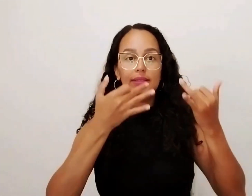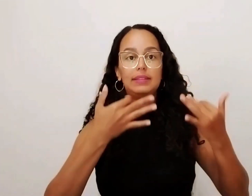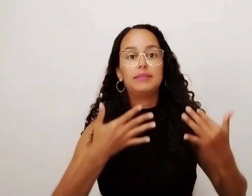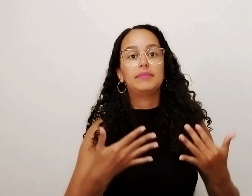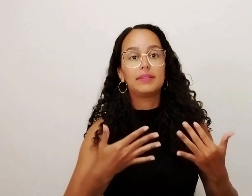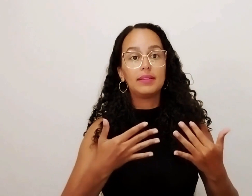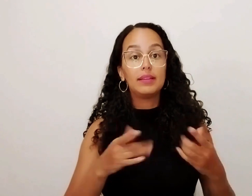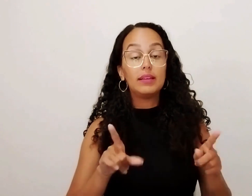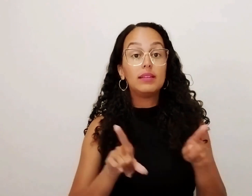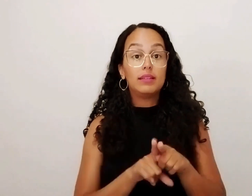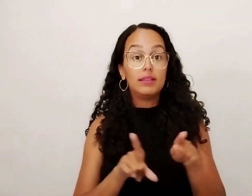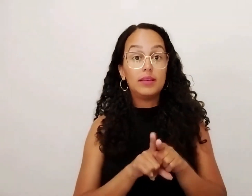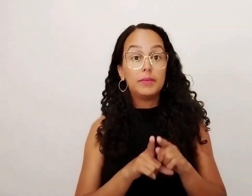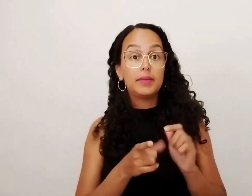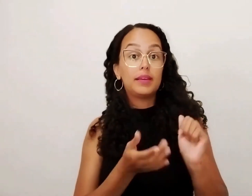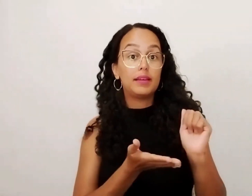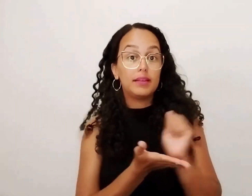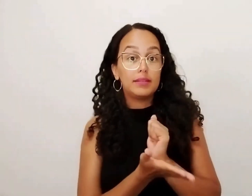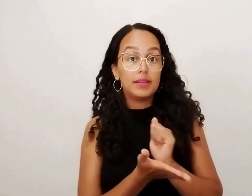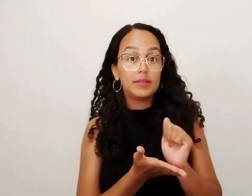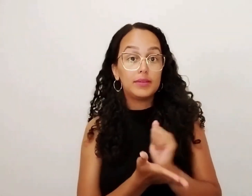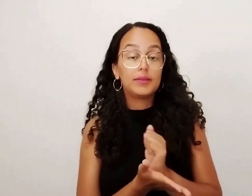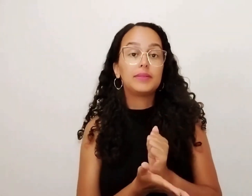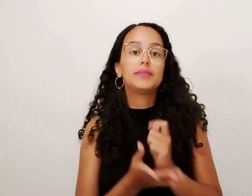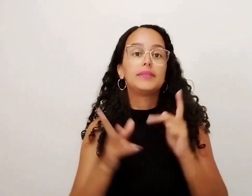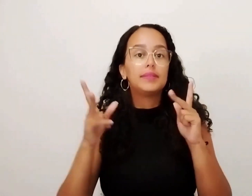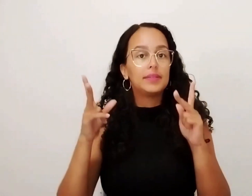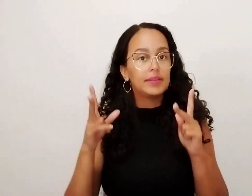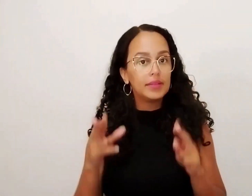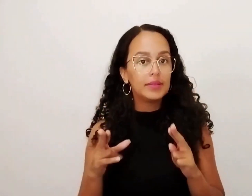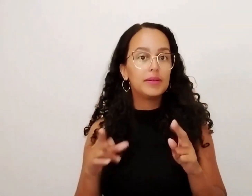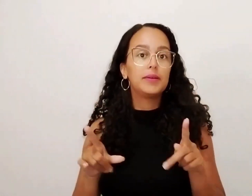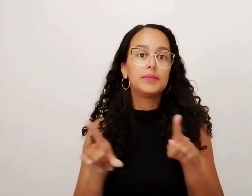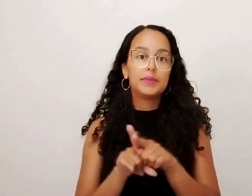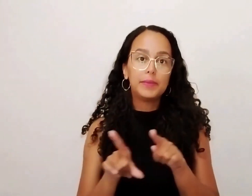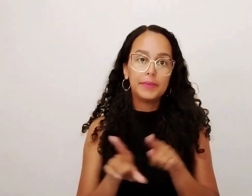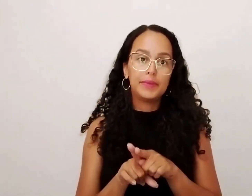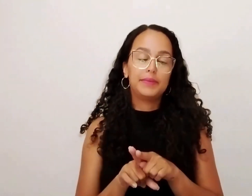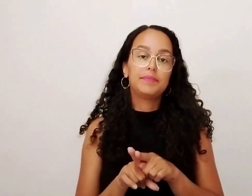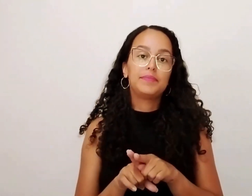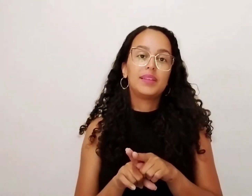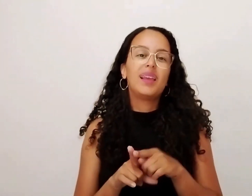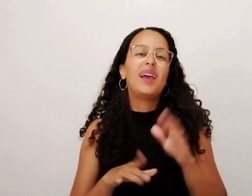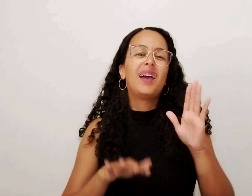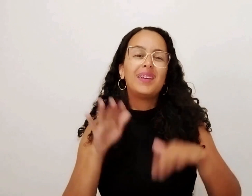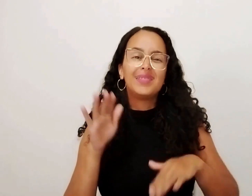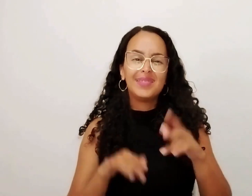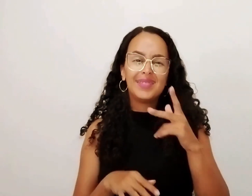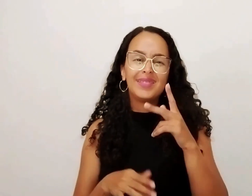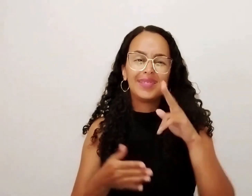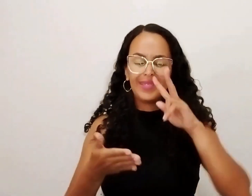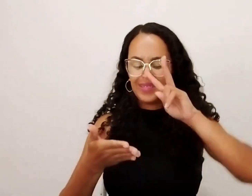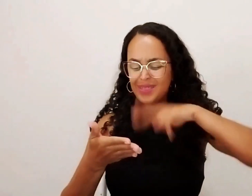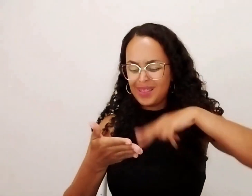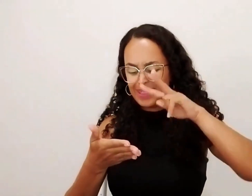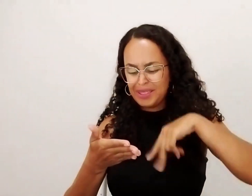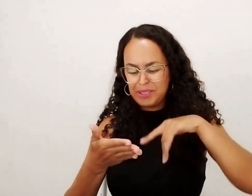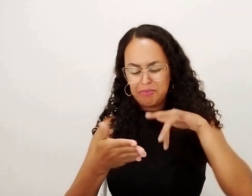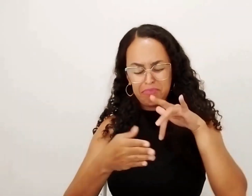elas possuem uma relação tamanha com a narrativa que passa a ser verossímeis.